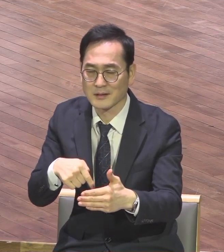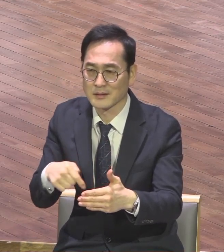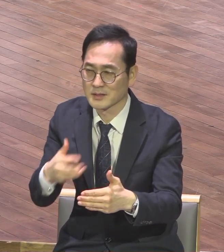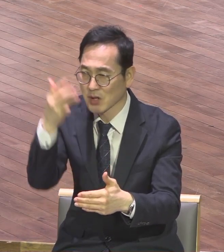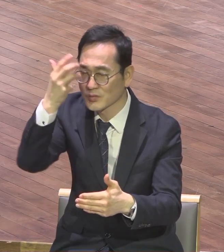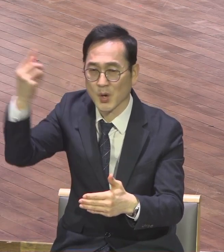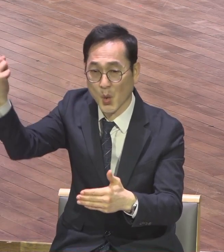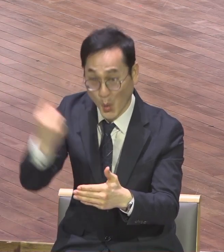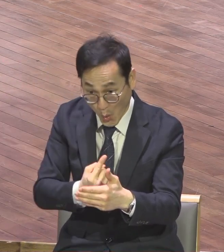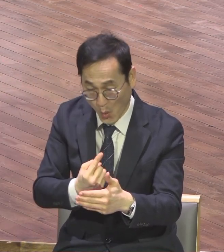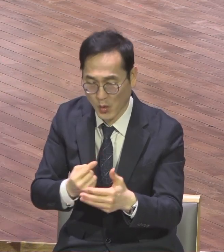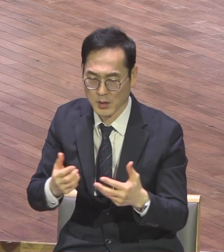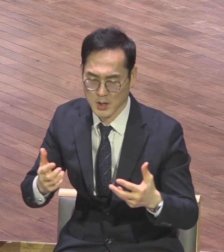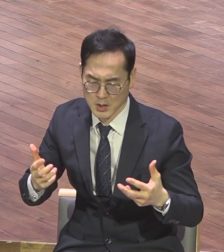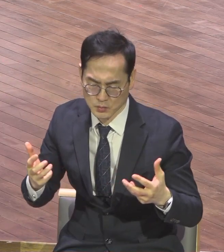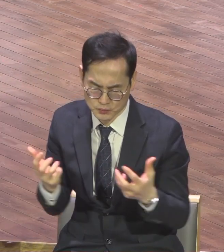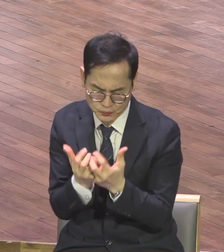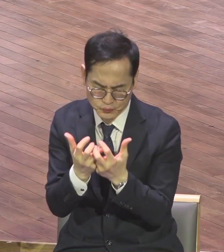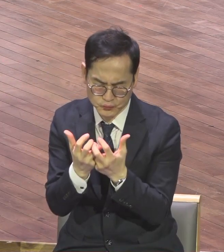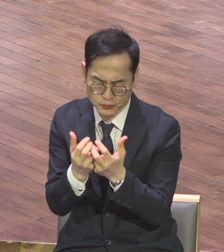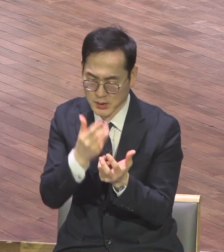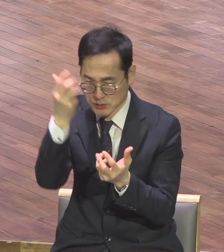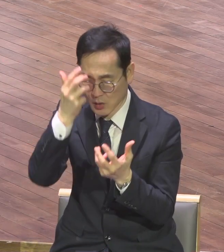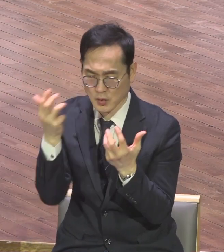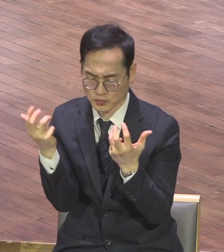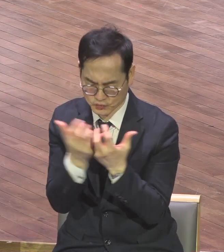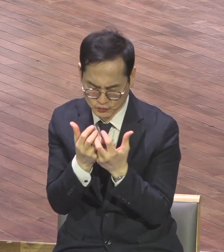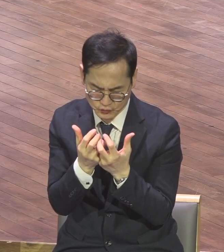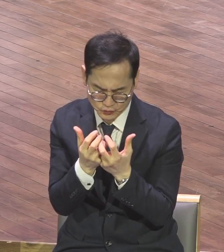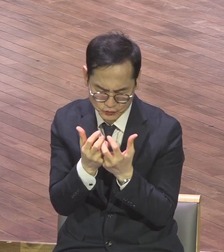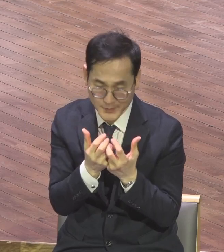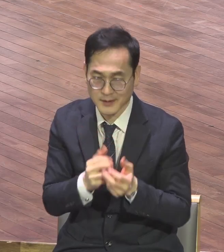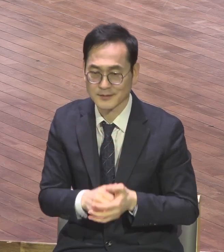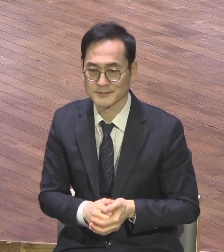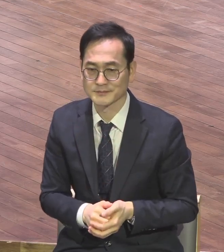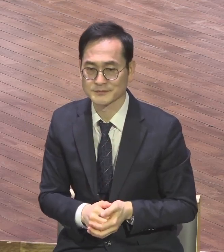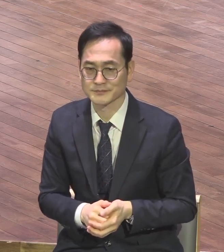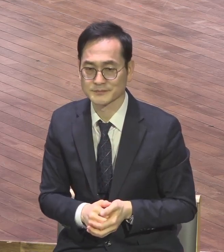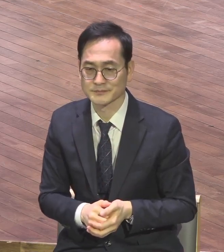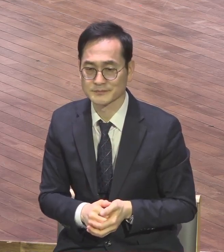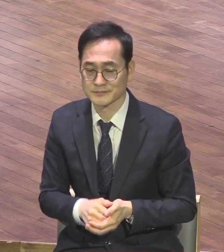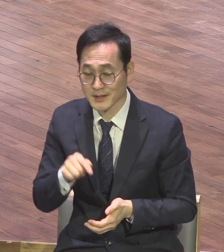받았다. 우리 영교회 예배가 매주